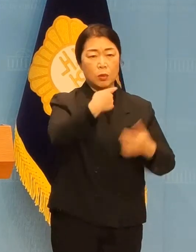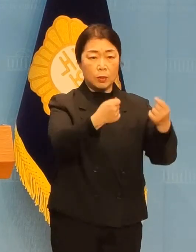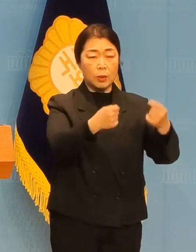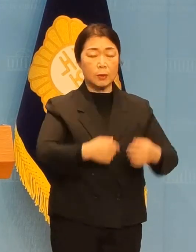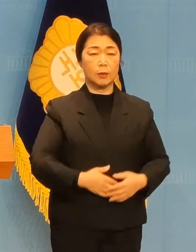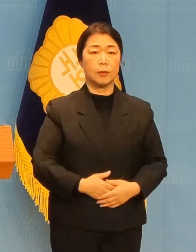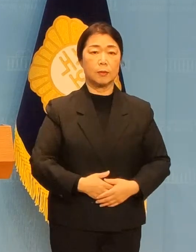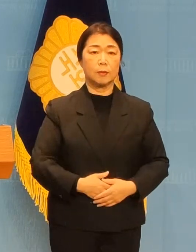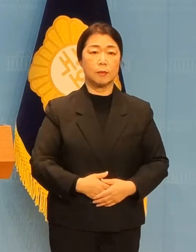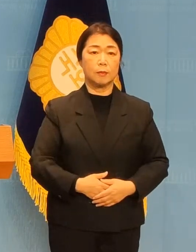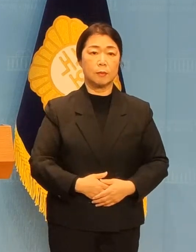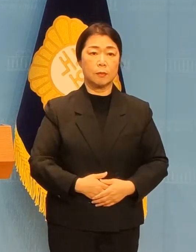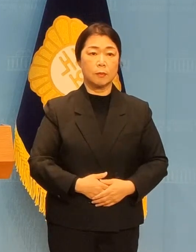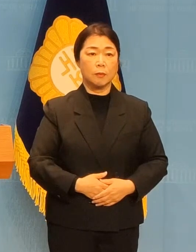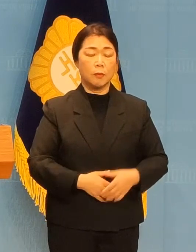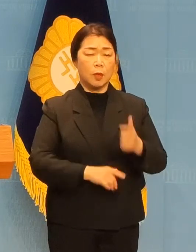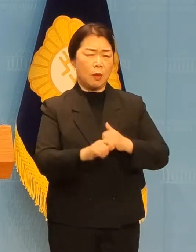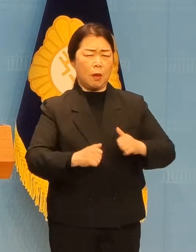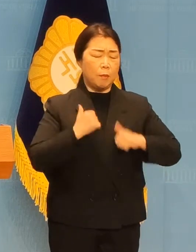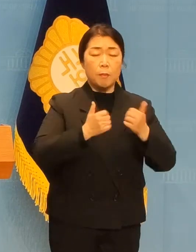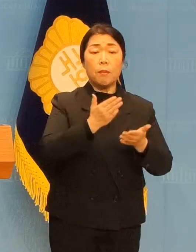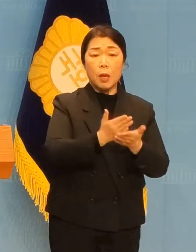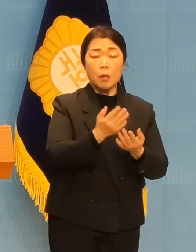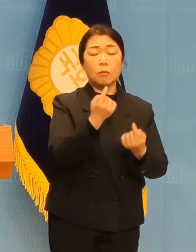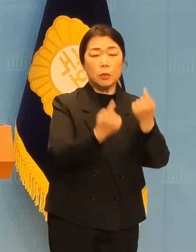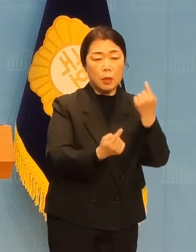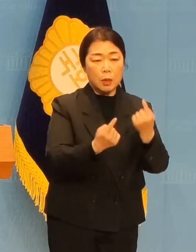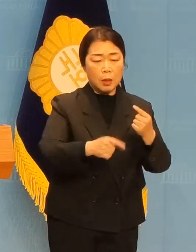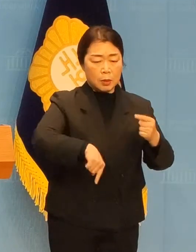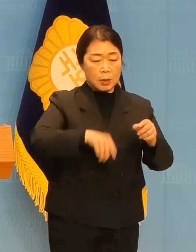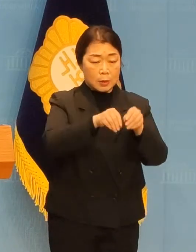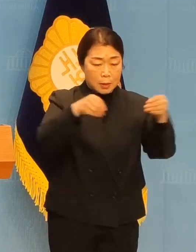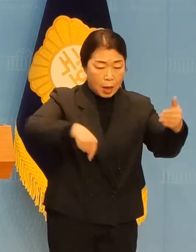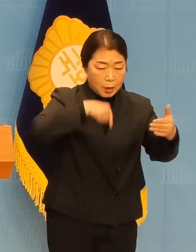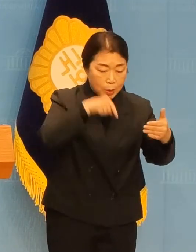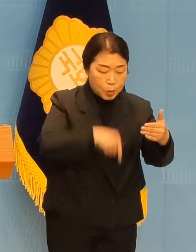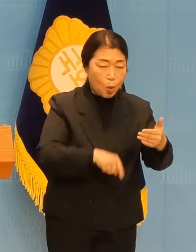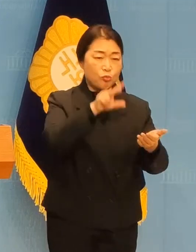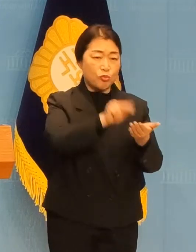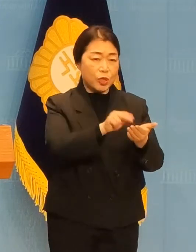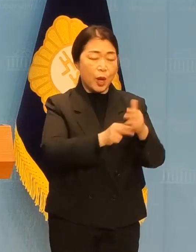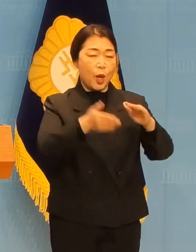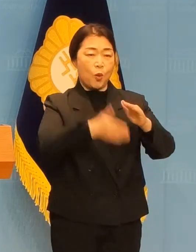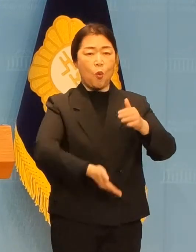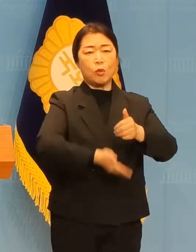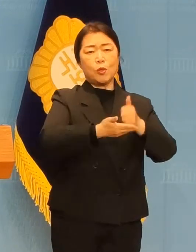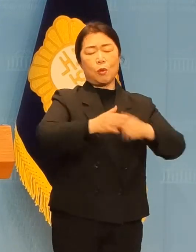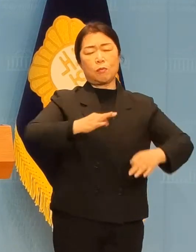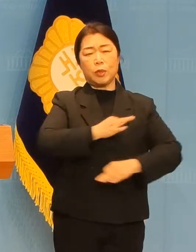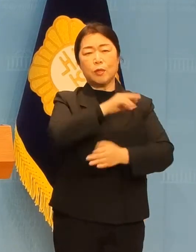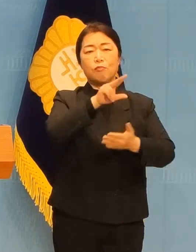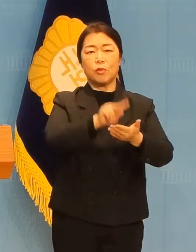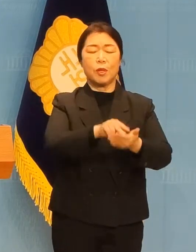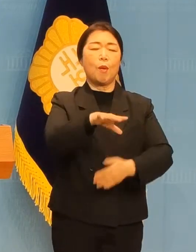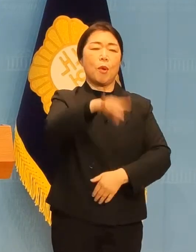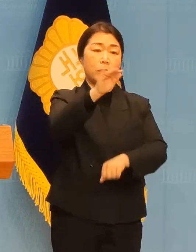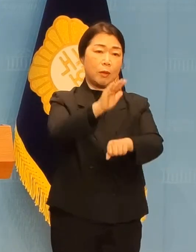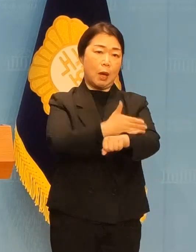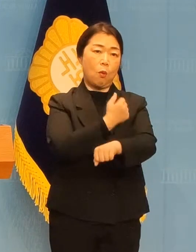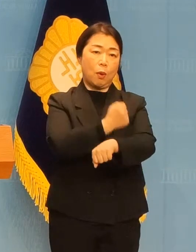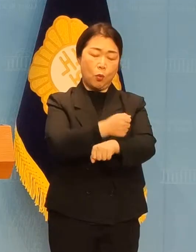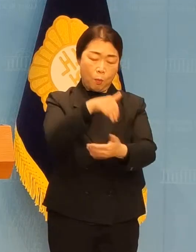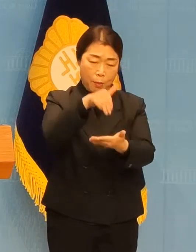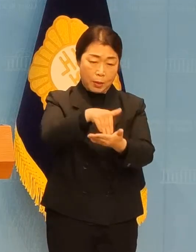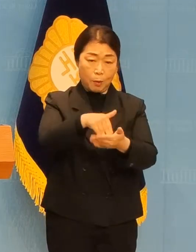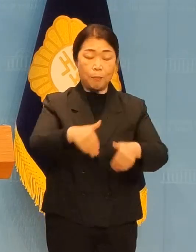국민의힘은 목소리를 높이기 전에 국민의힘 내부에서 반복되어 온 공천 비리부터 사과하고 반성해야